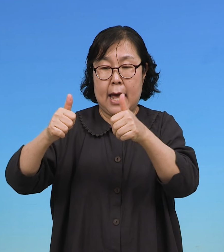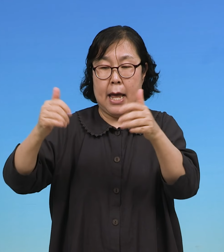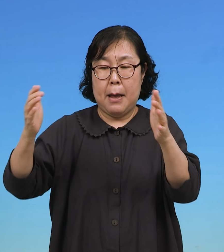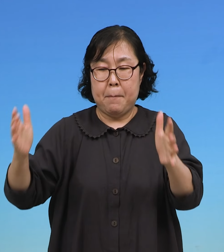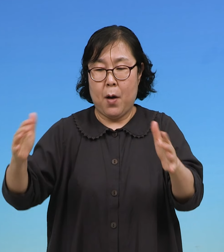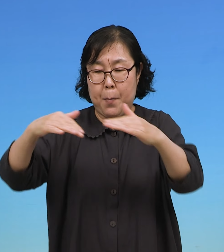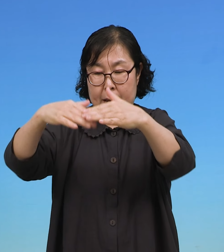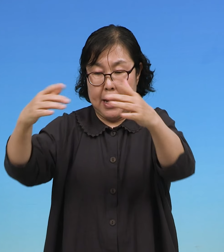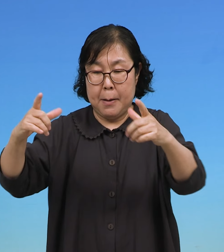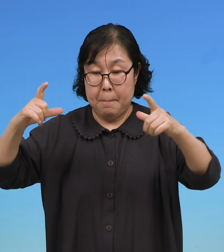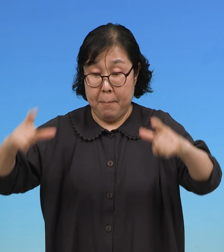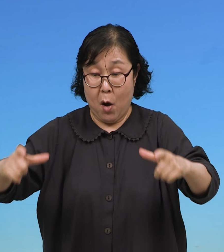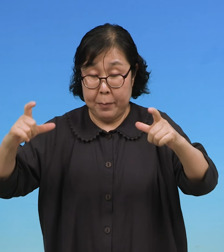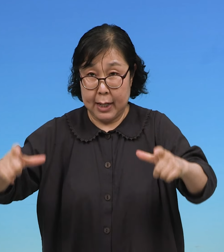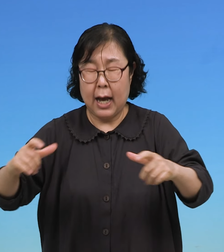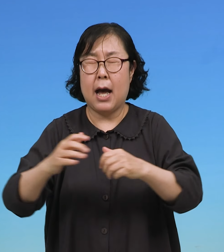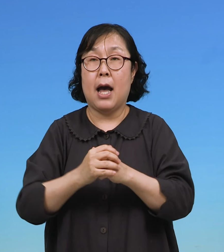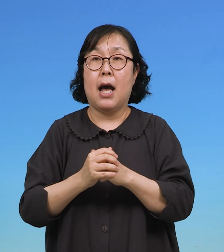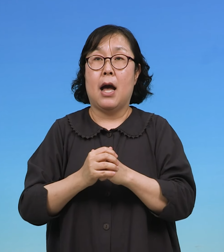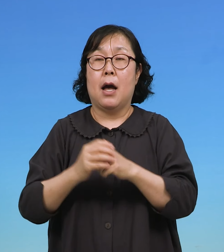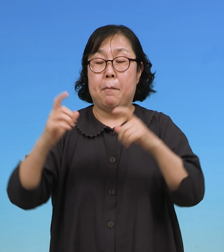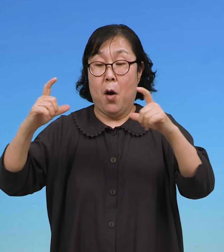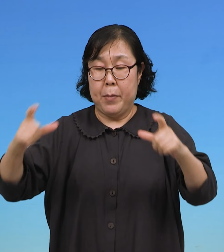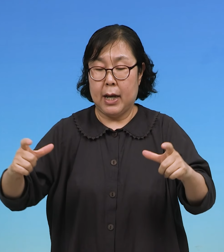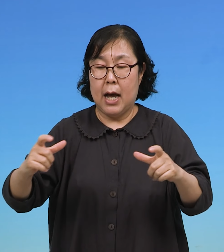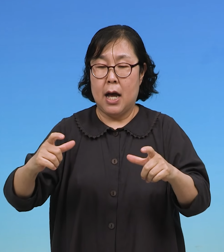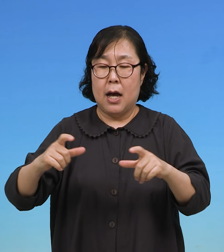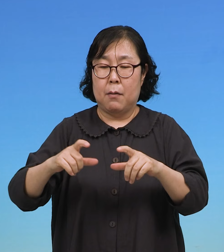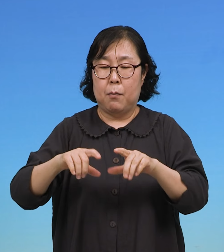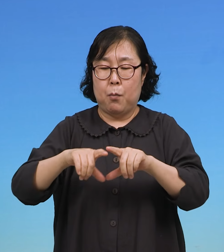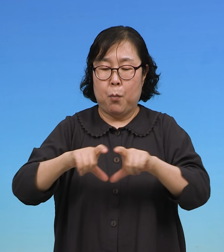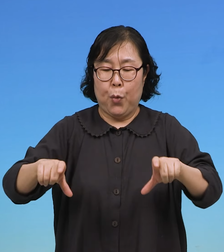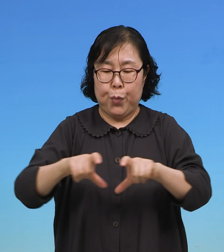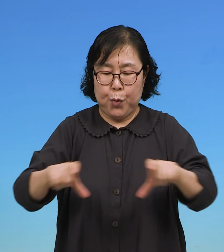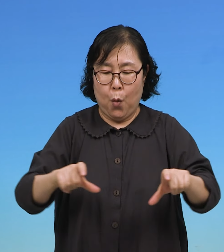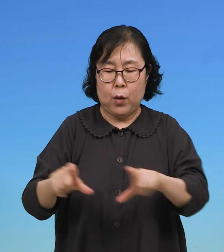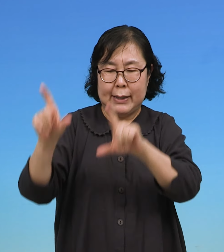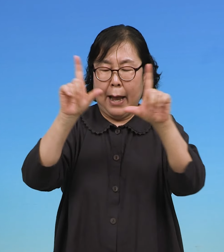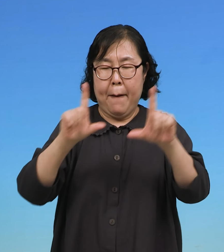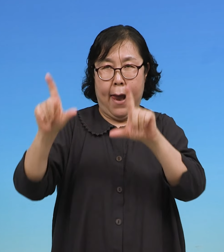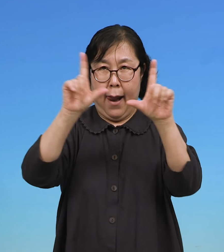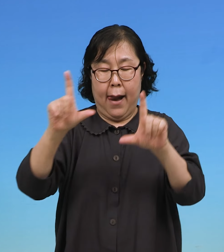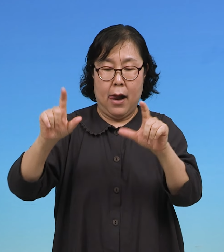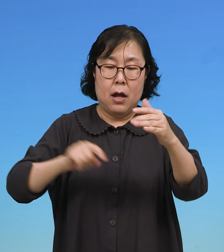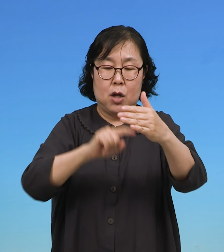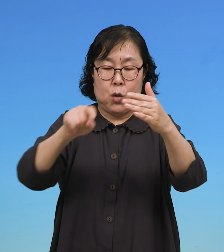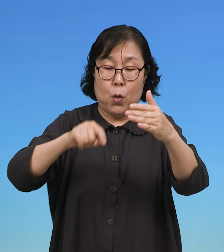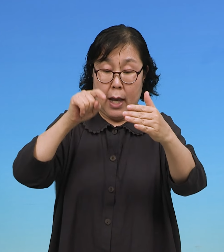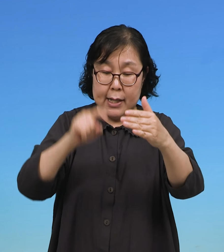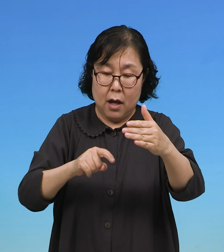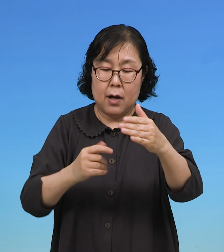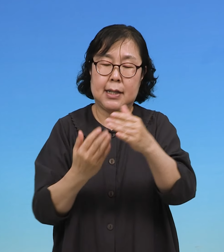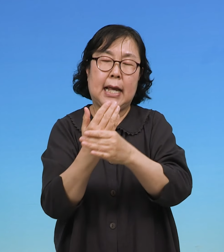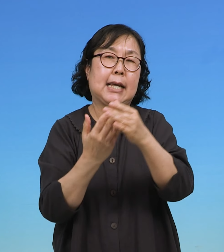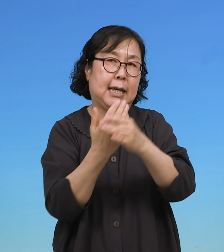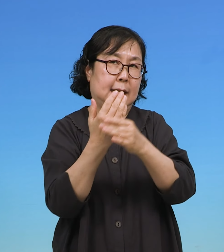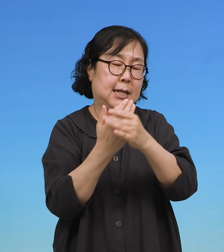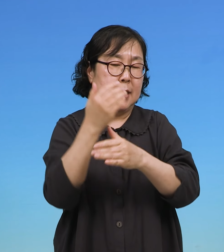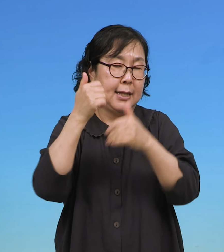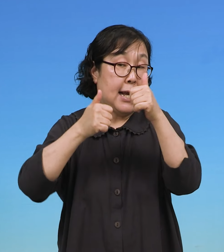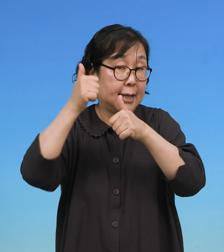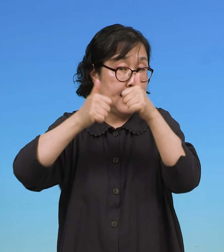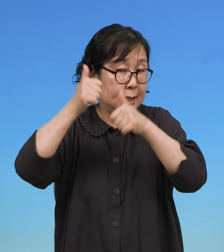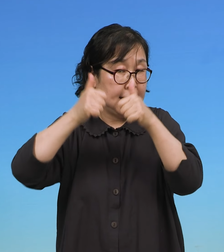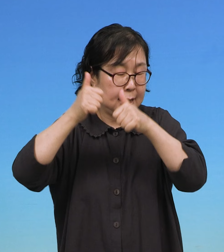일들이라는 겁니다. 17장과 같은 어마어마한 은혜를 받았으면요, 이건 뭐 고난도의, 이게 뭐 평상시에 아무도 할 수 없는